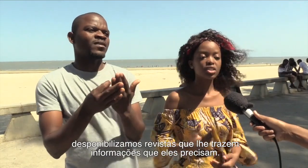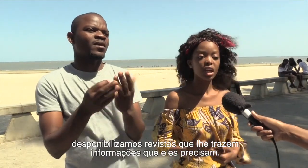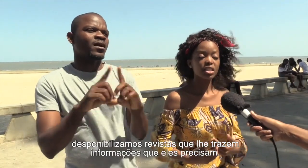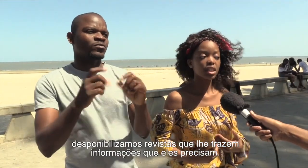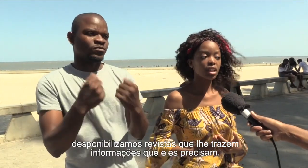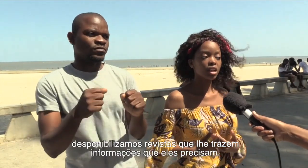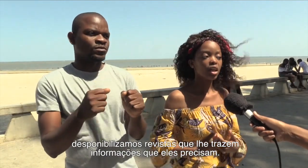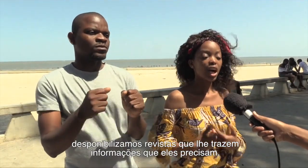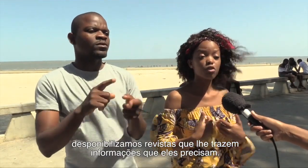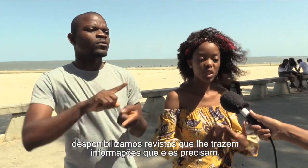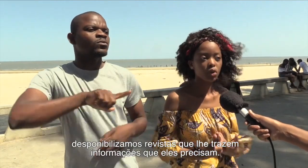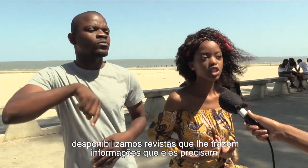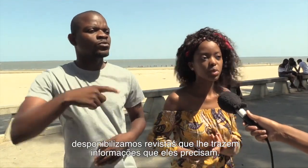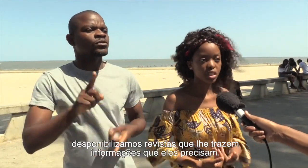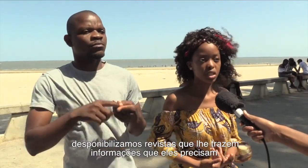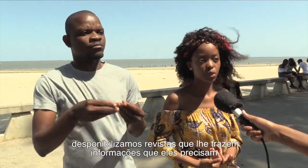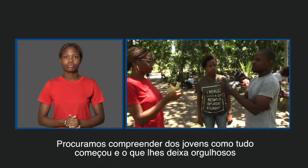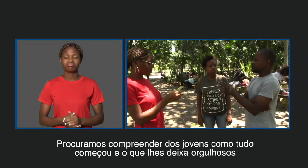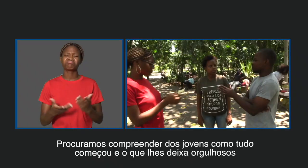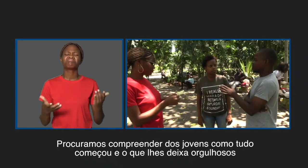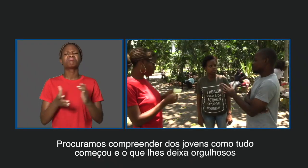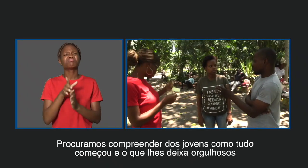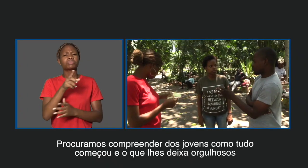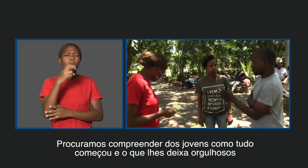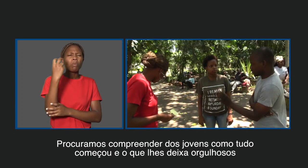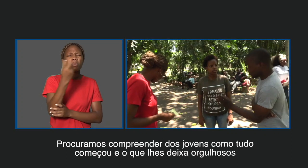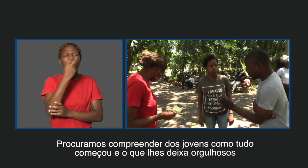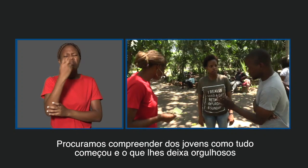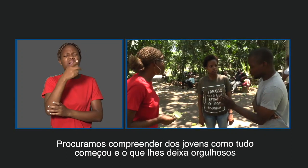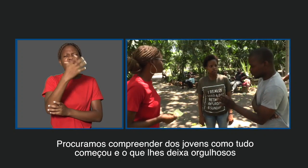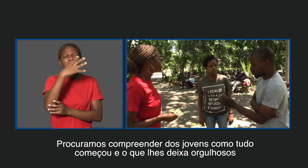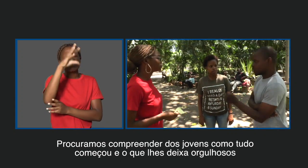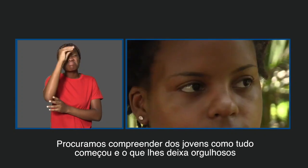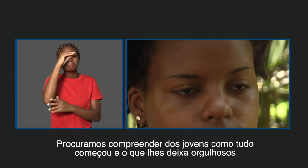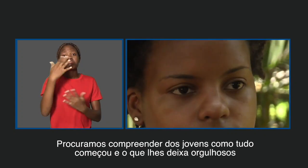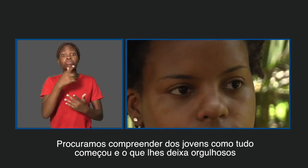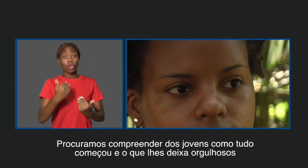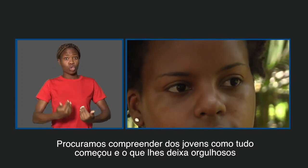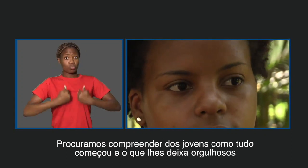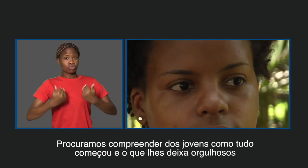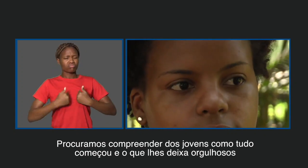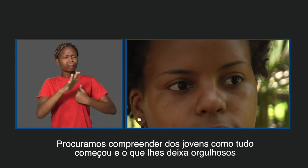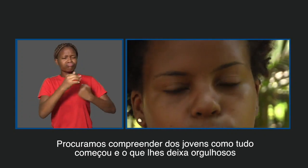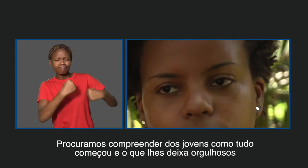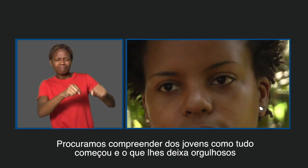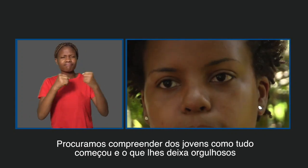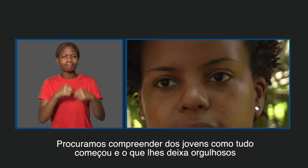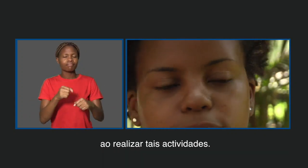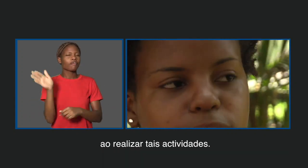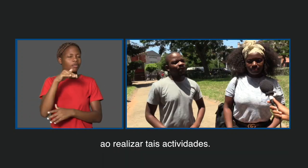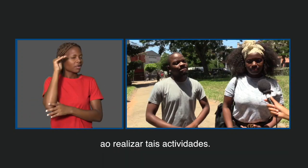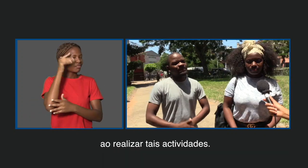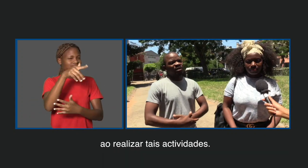que lhes trazem a informação que eles precisam. Procuramos compreender dos jovens como tudo começou e o que lhes deixa